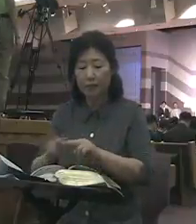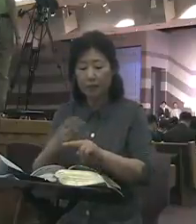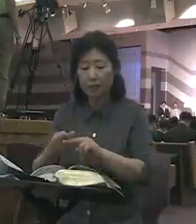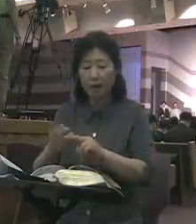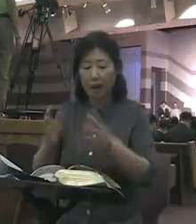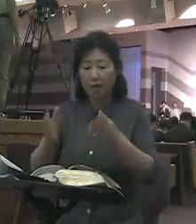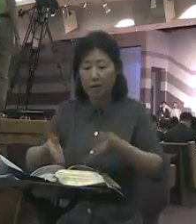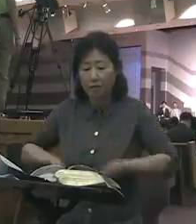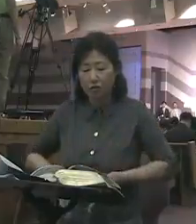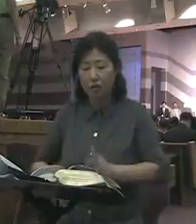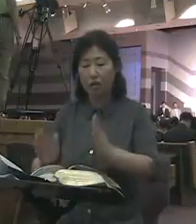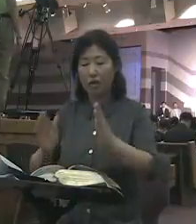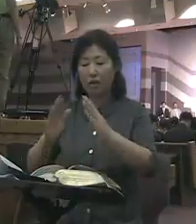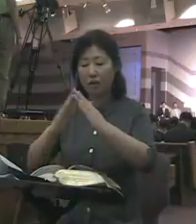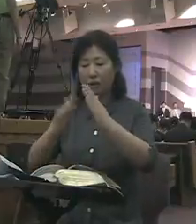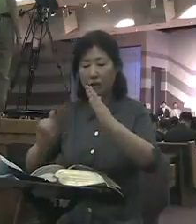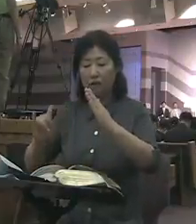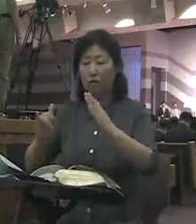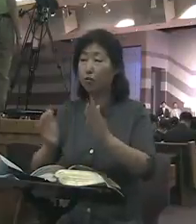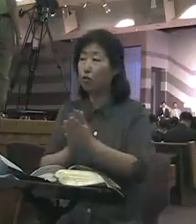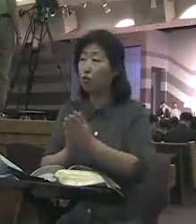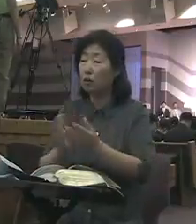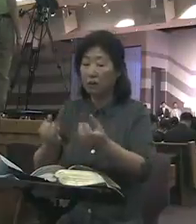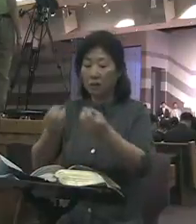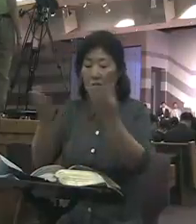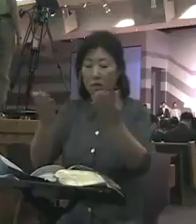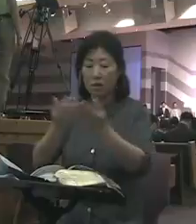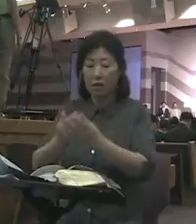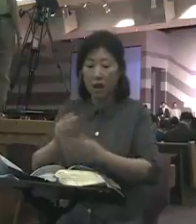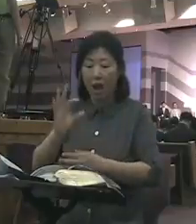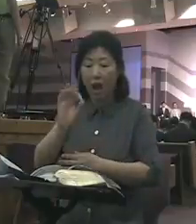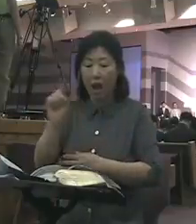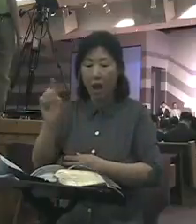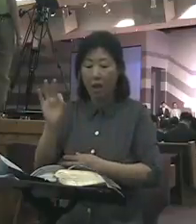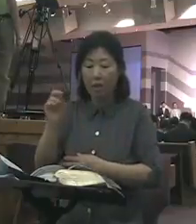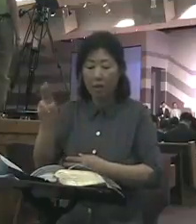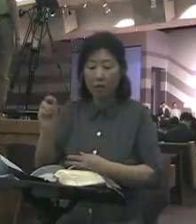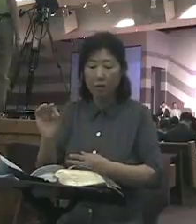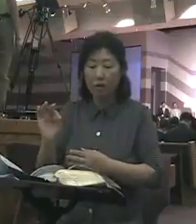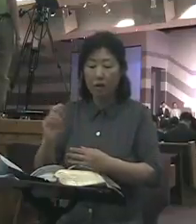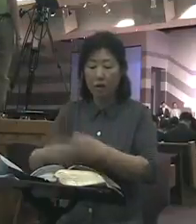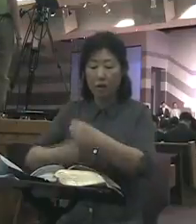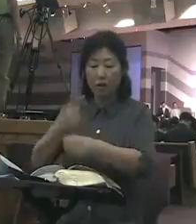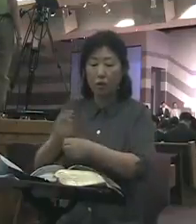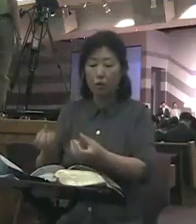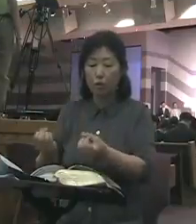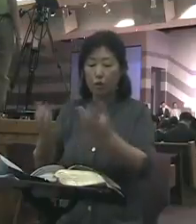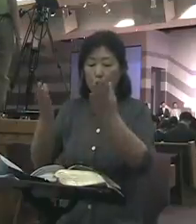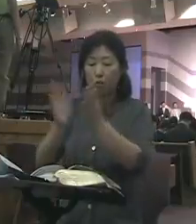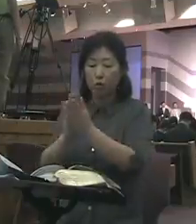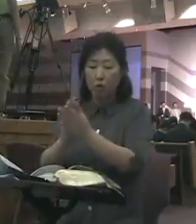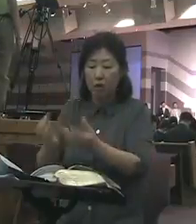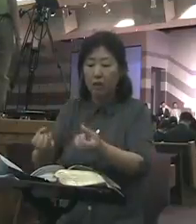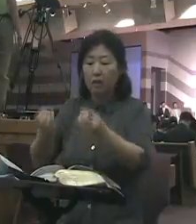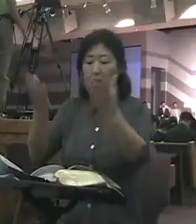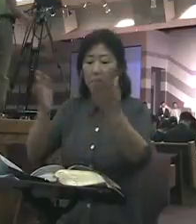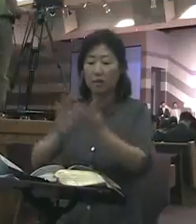출산하신 가정들 축하드리고, 또 오늘 아영이의 돌을 맞는 가정도 축하를 드립니다. 슬픔을 당한